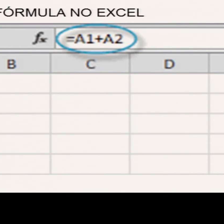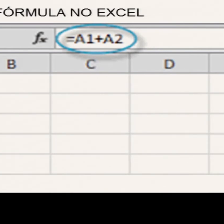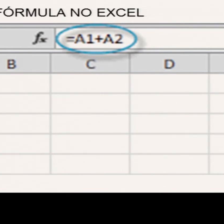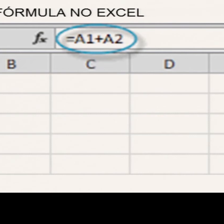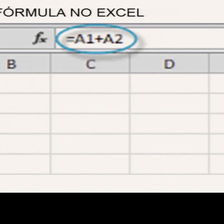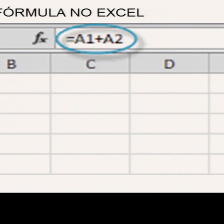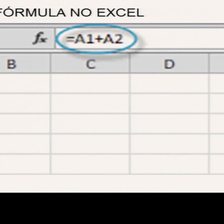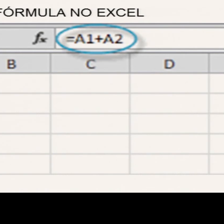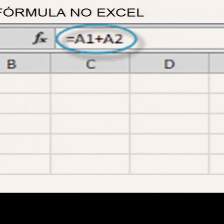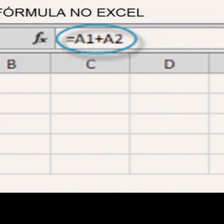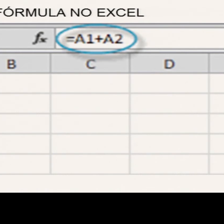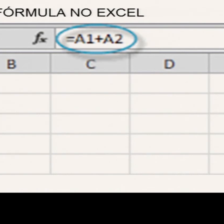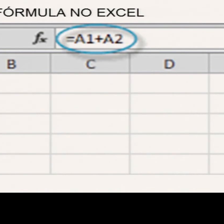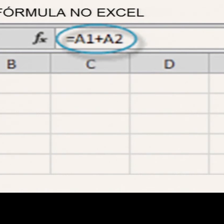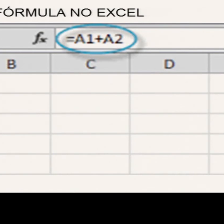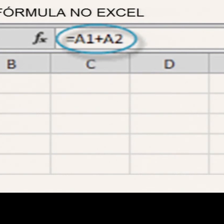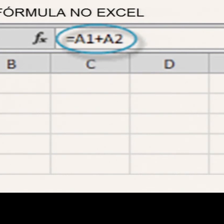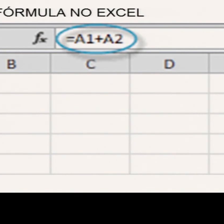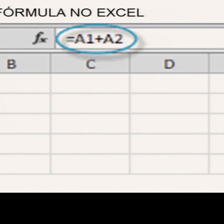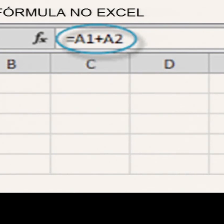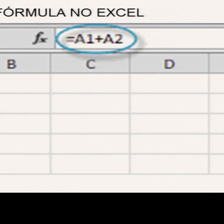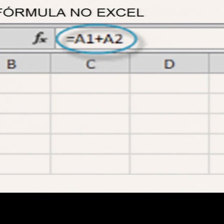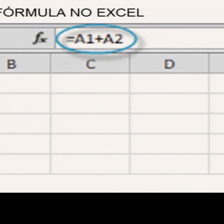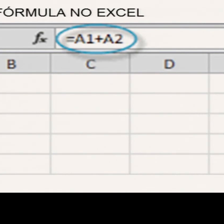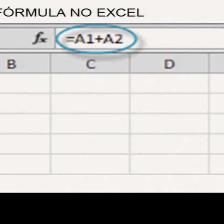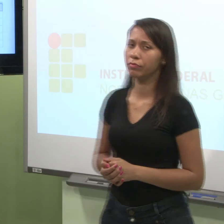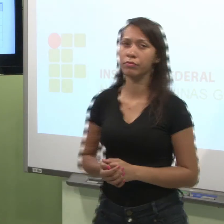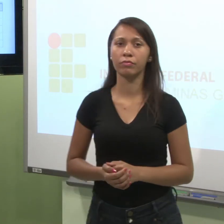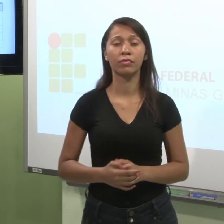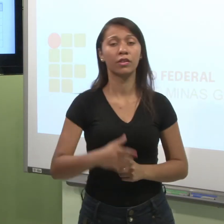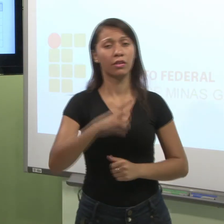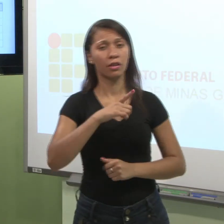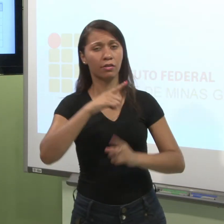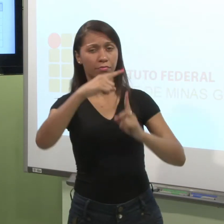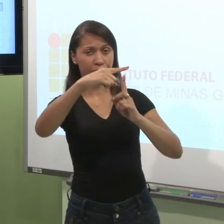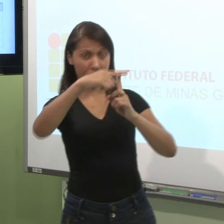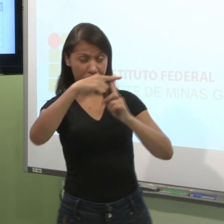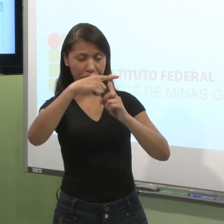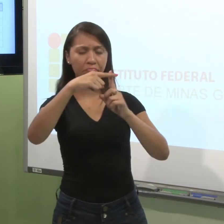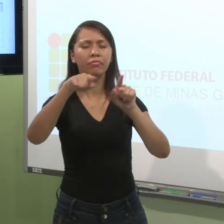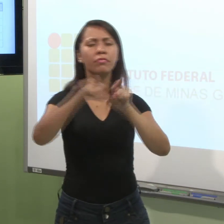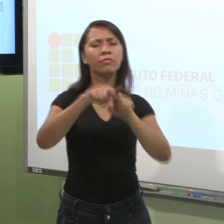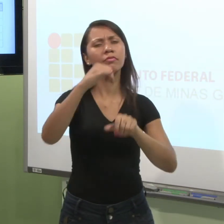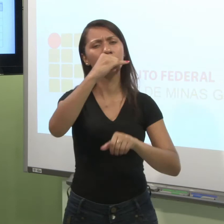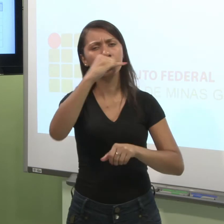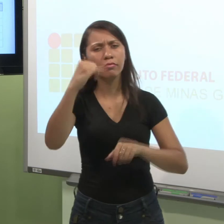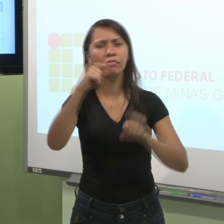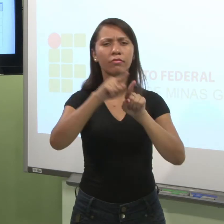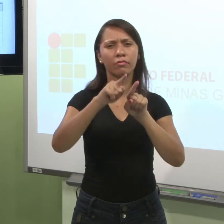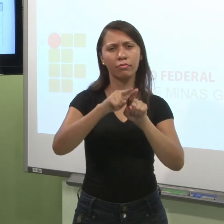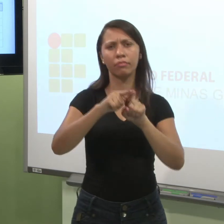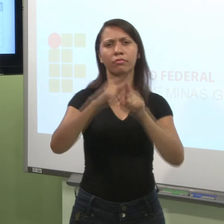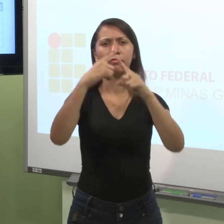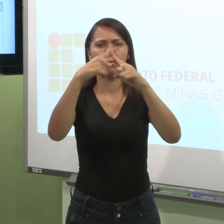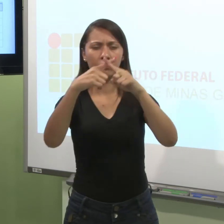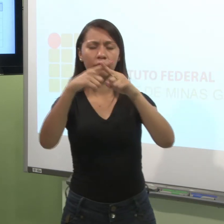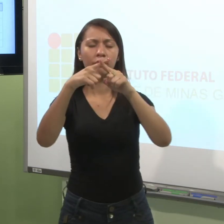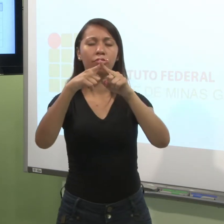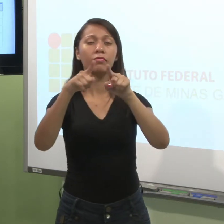adição a outras operações básicas usadas em fórmulas, são elas: subtração, multiplicação e divisão. Na